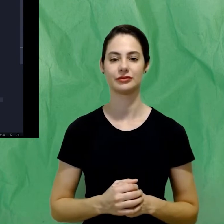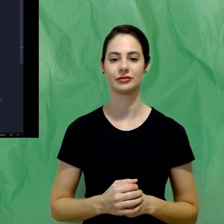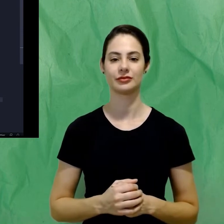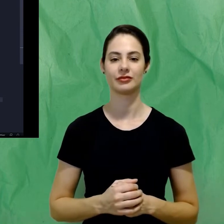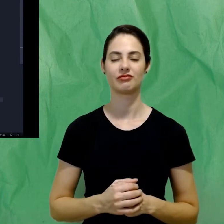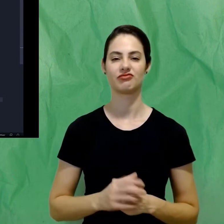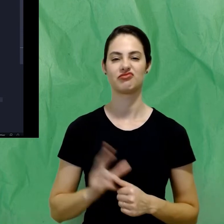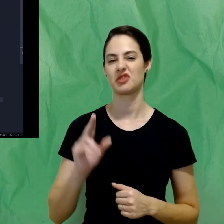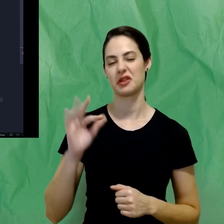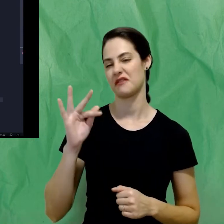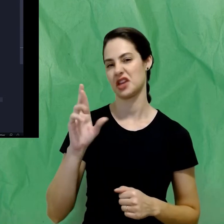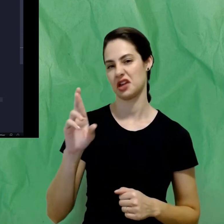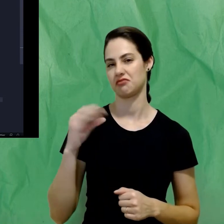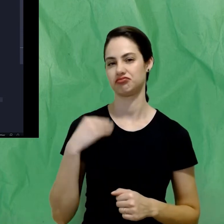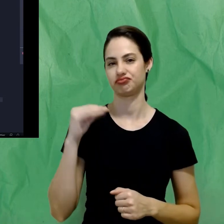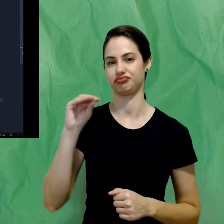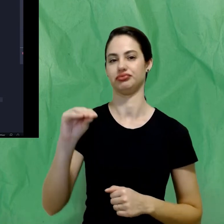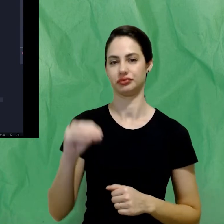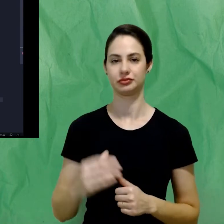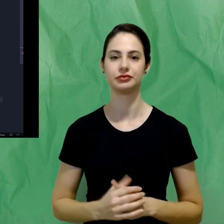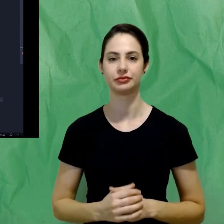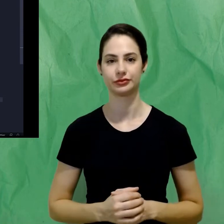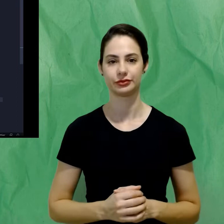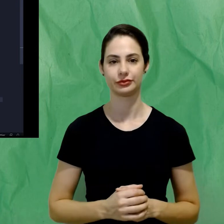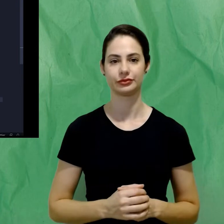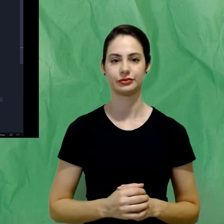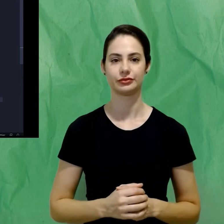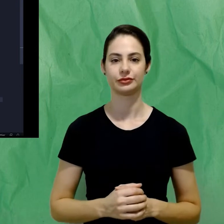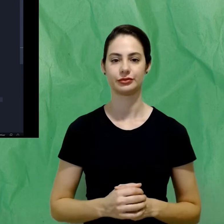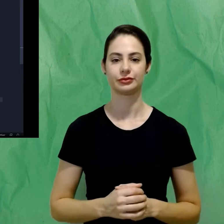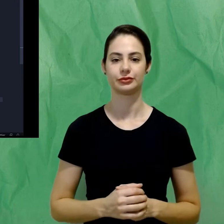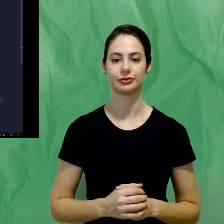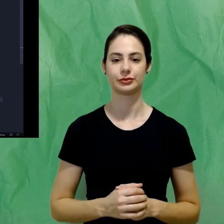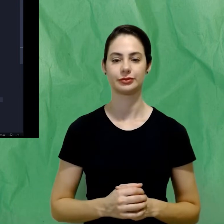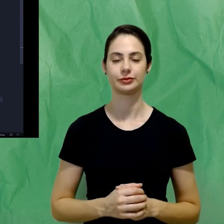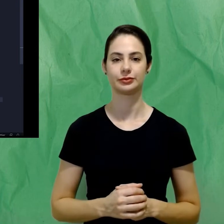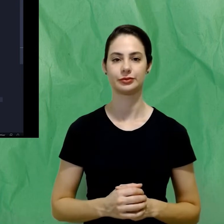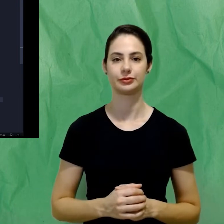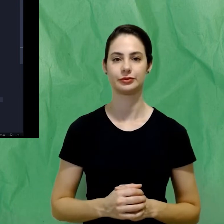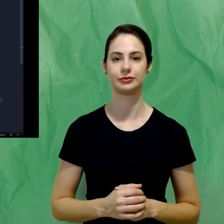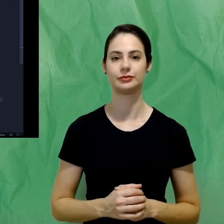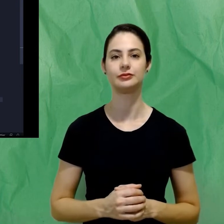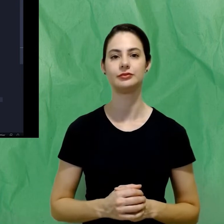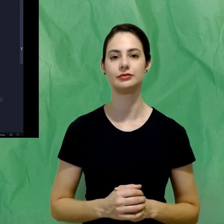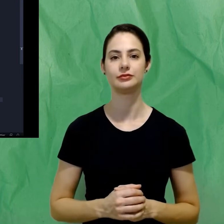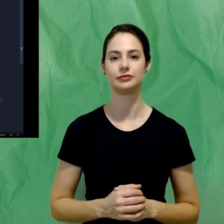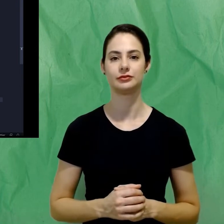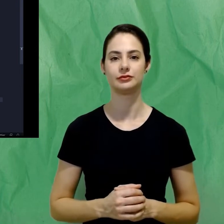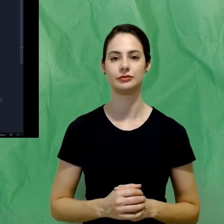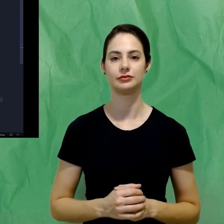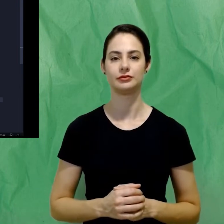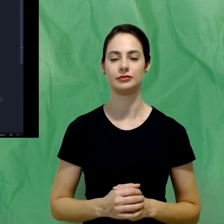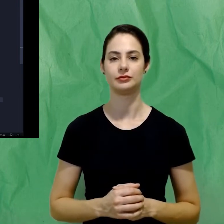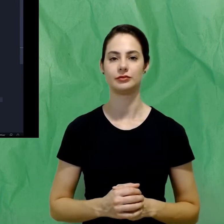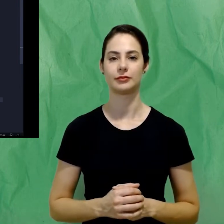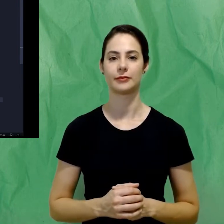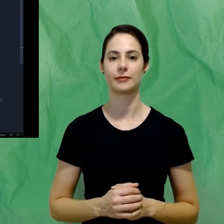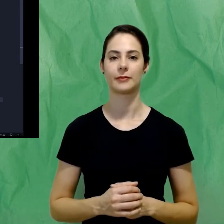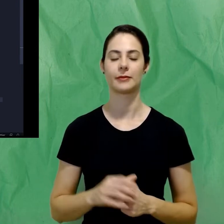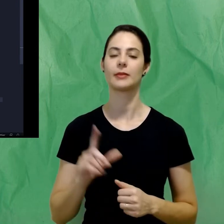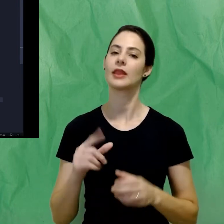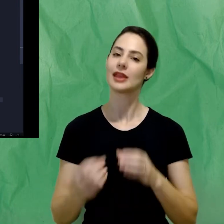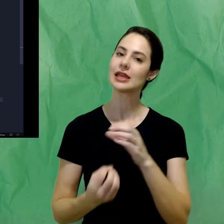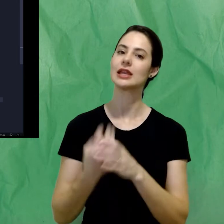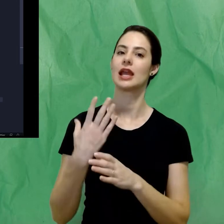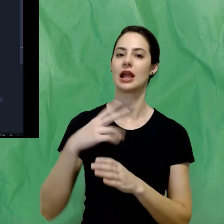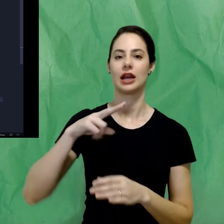de fr, igual a new file reader. Para quê? Para criar um